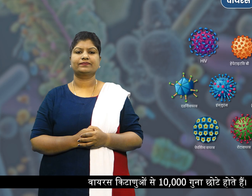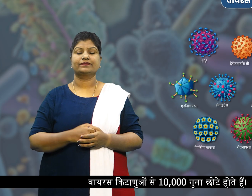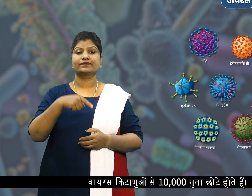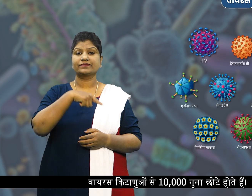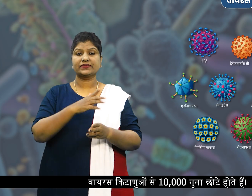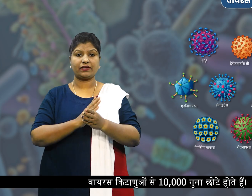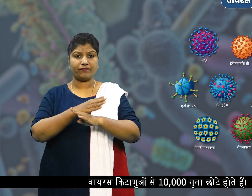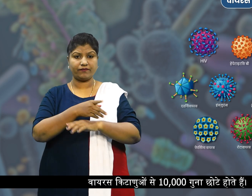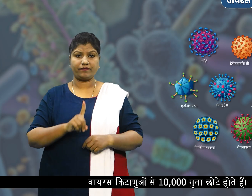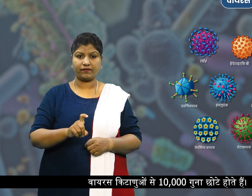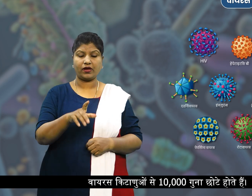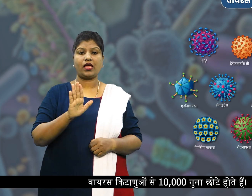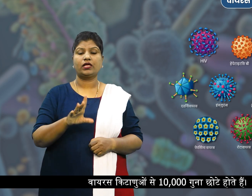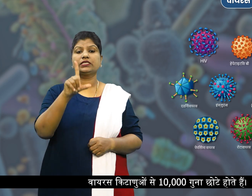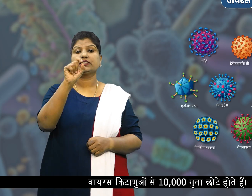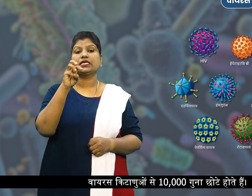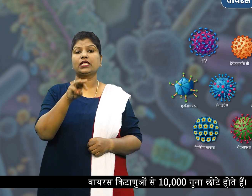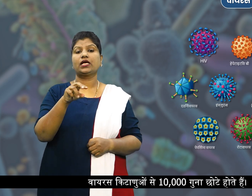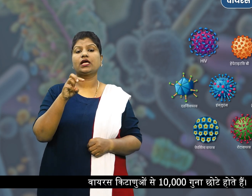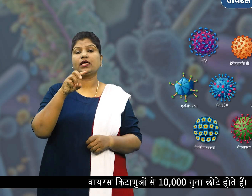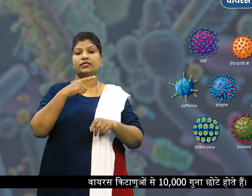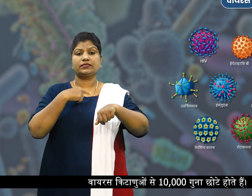कीटाणुओं से 10,000 गुना छोटे होते हैं।